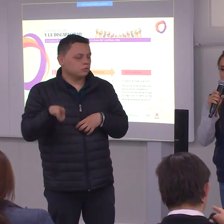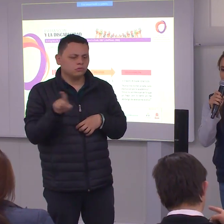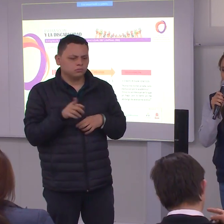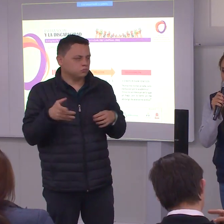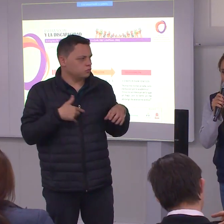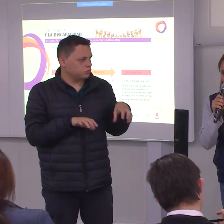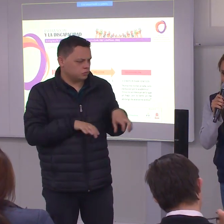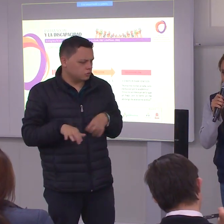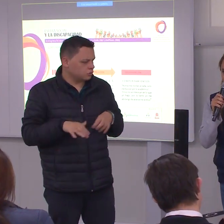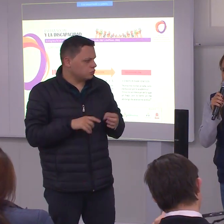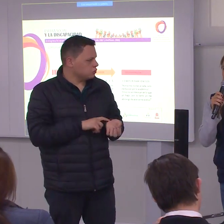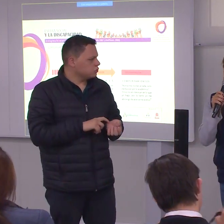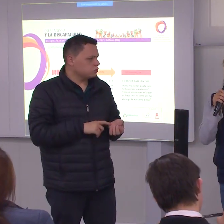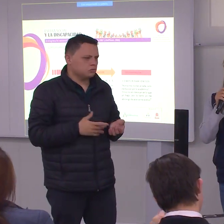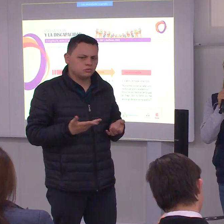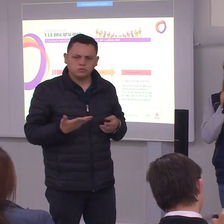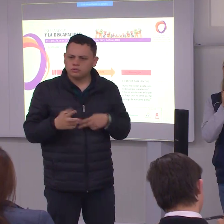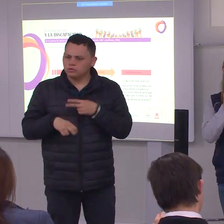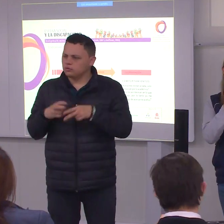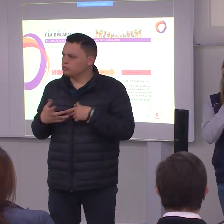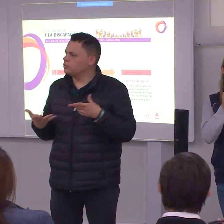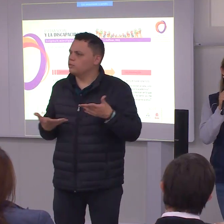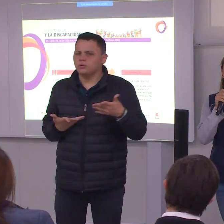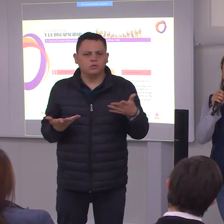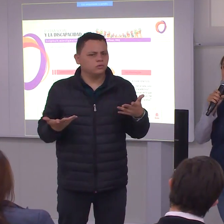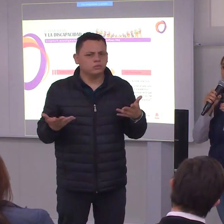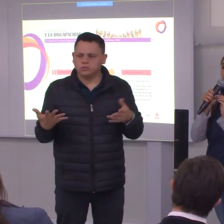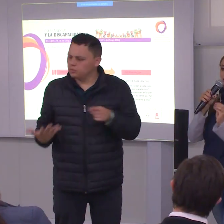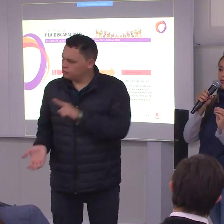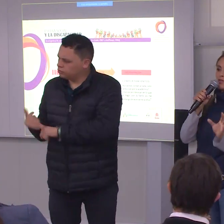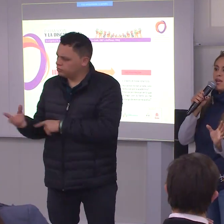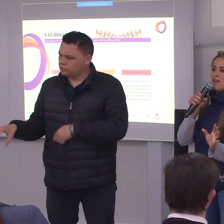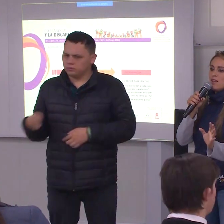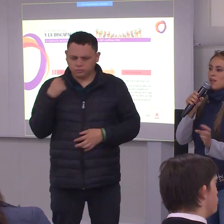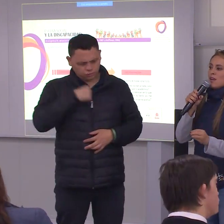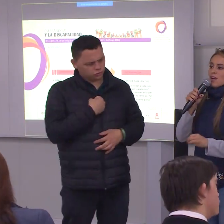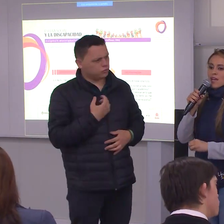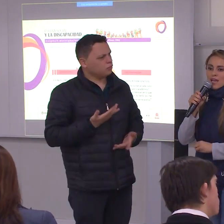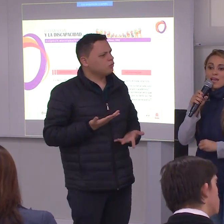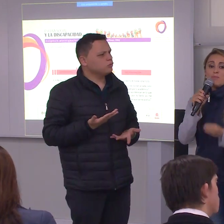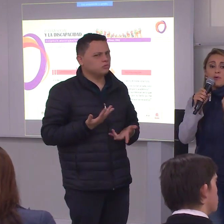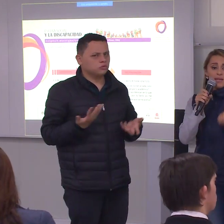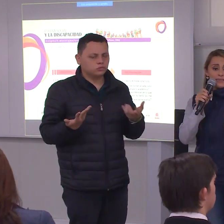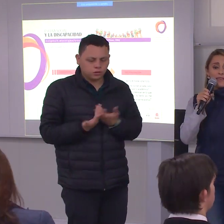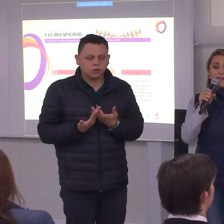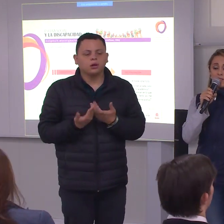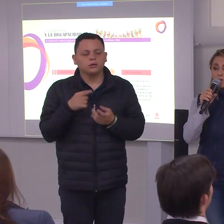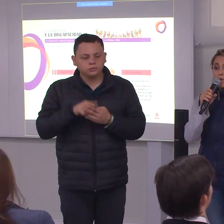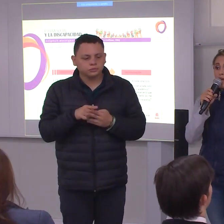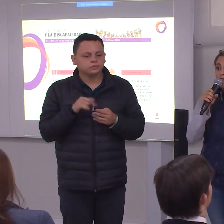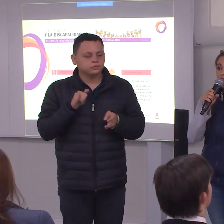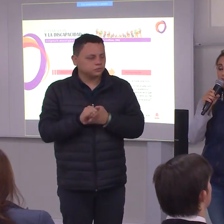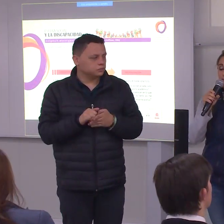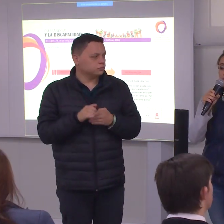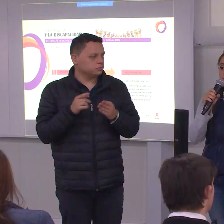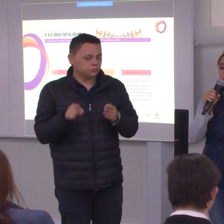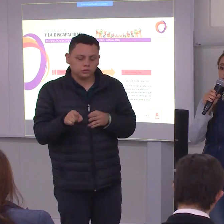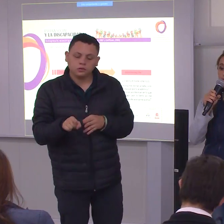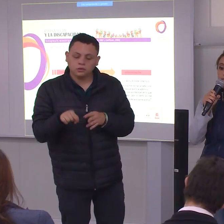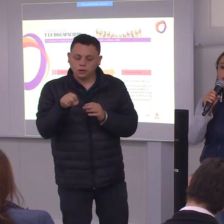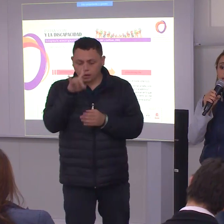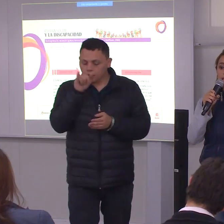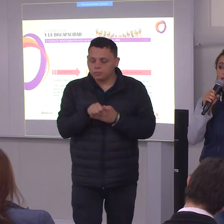de dónde sacar la actitud entonces creemos que desde la parte psicosocial el poder está en el estudiante